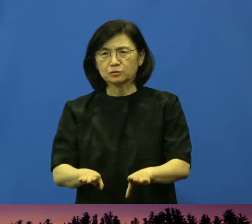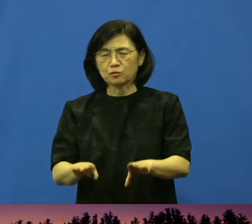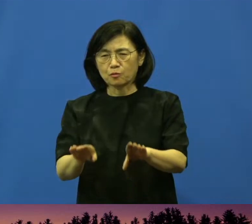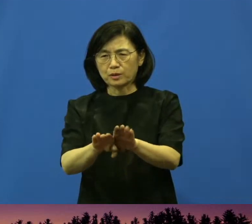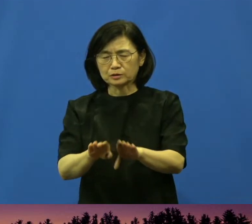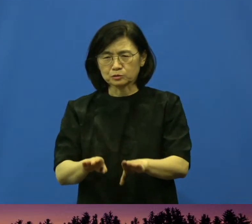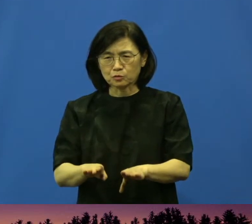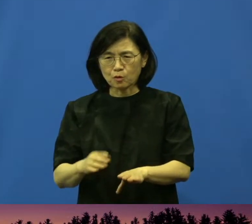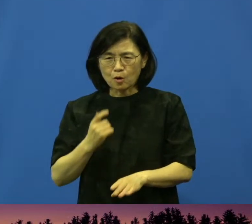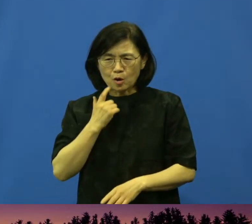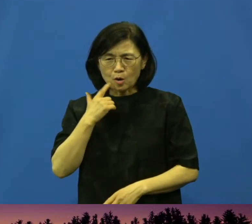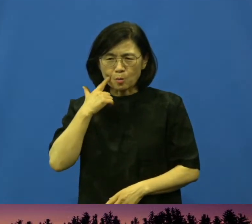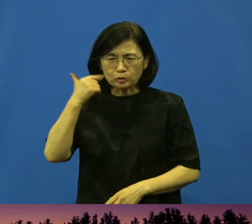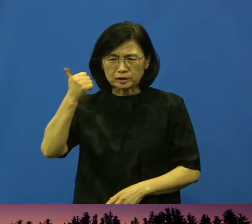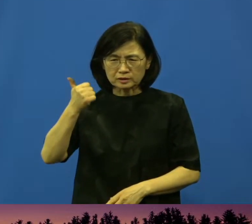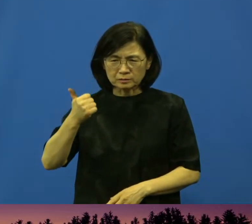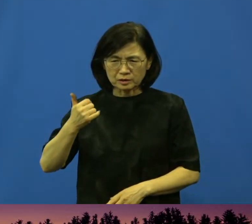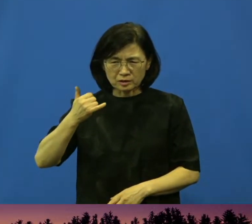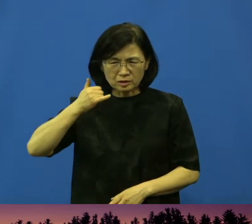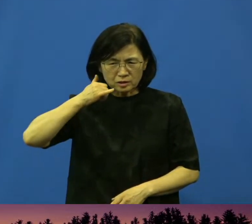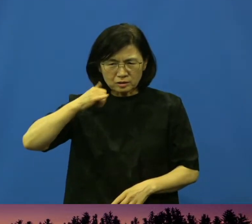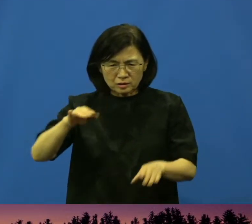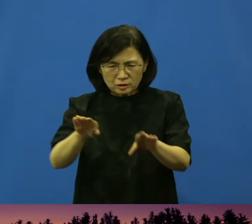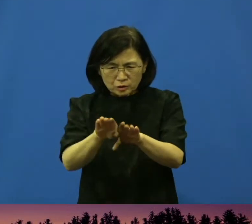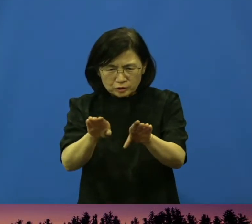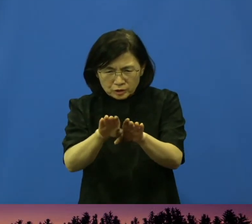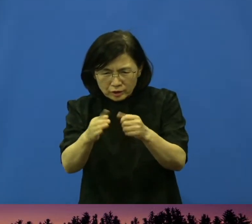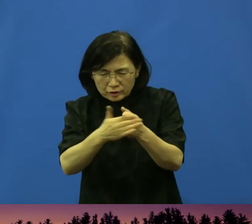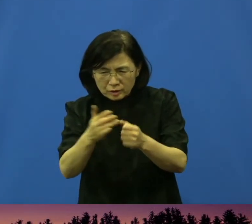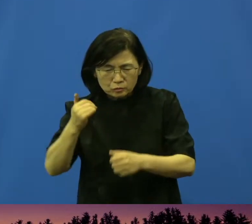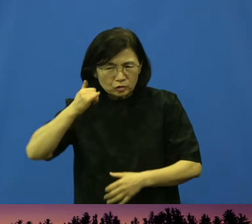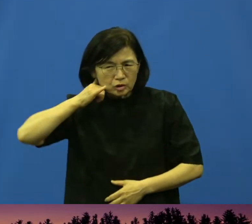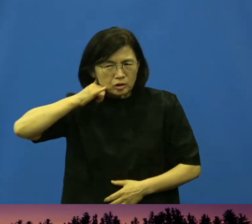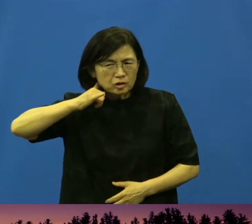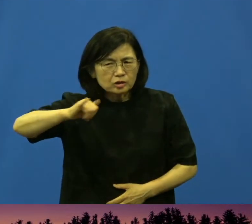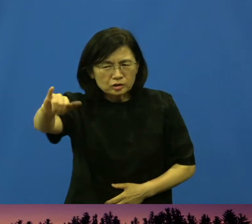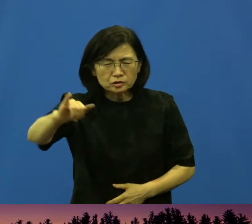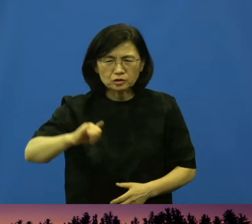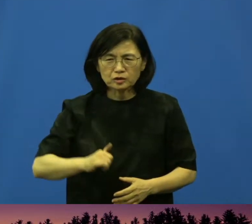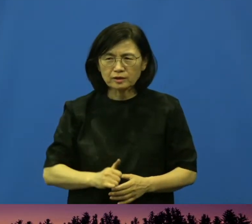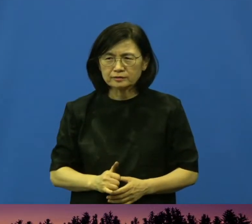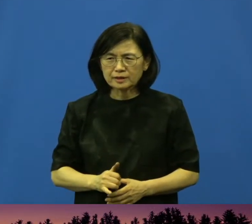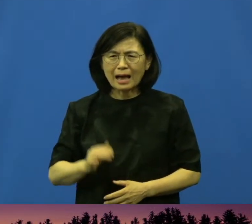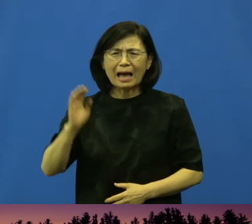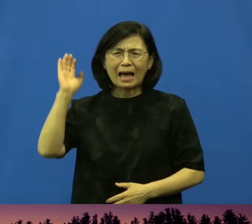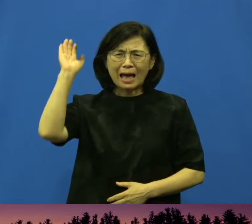전화하면요, 처음에는 꼭 갈게요 막 이러는데 나중에는 전화도 안 받아요.